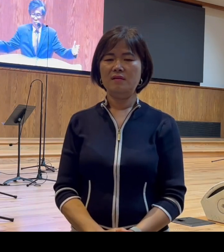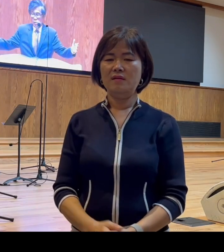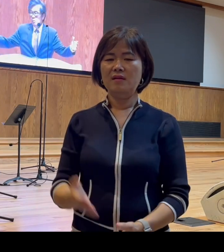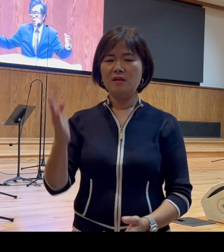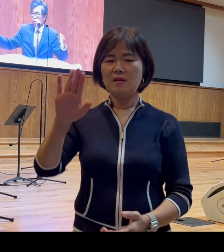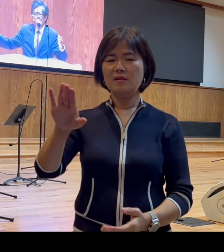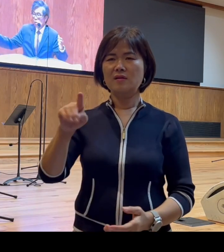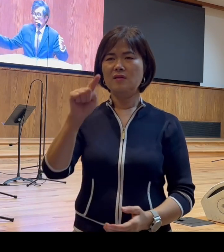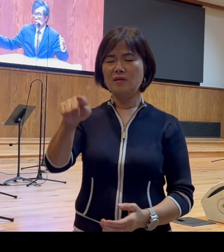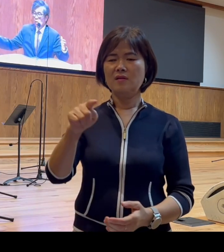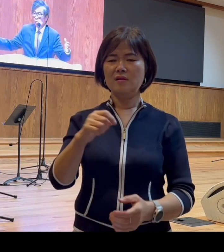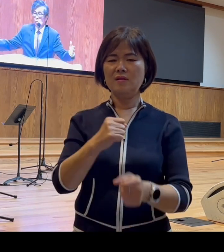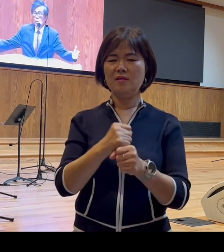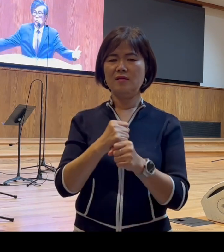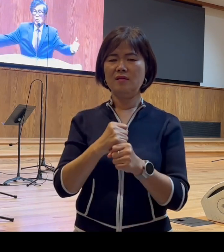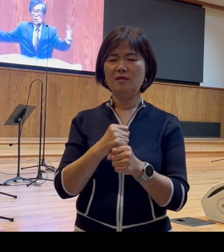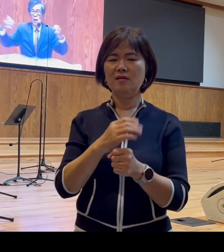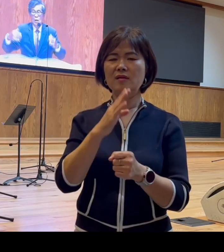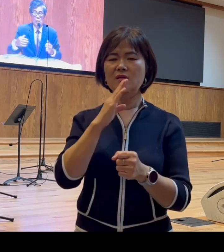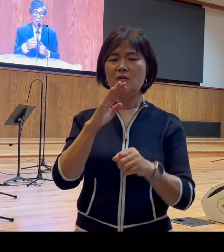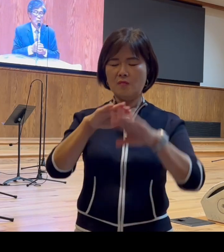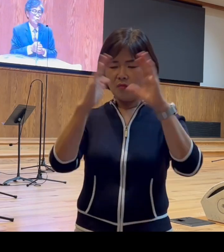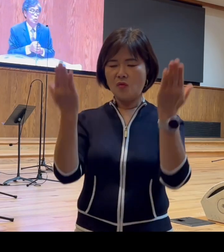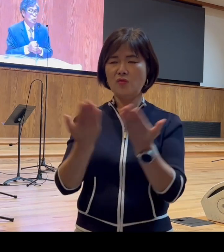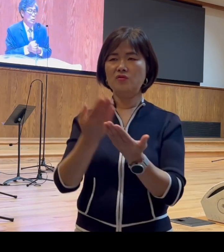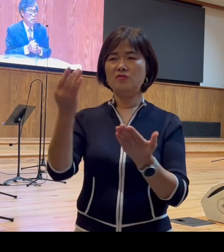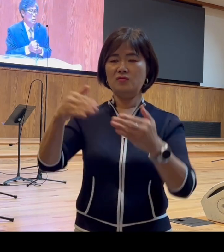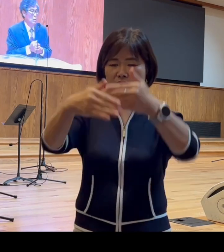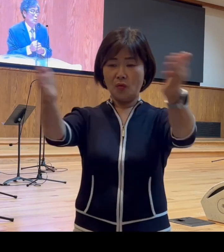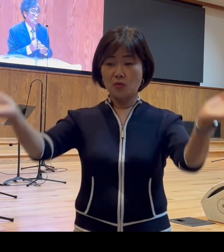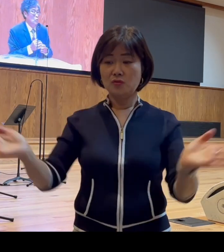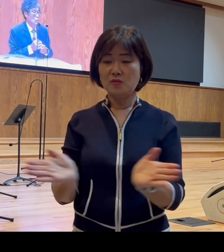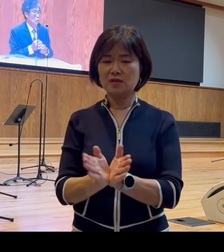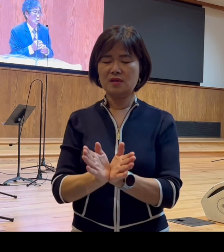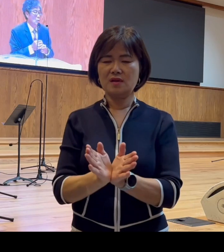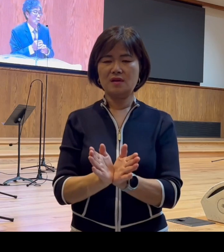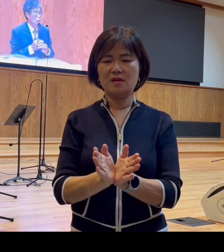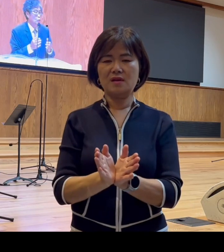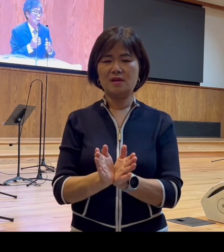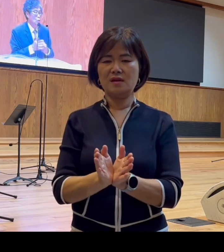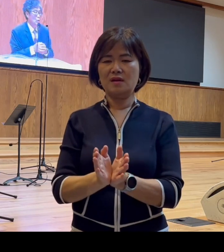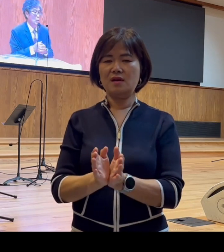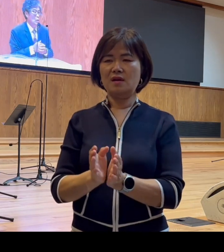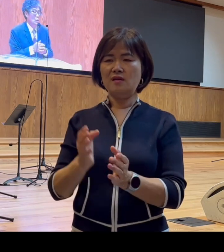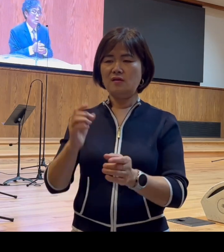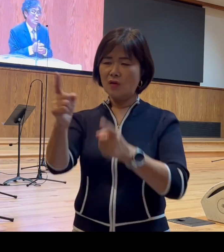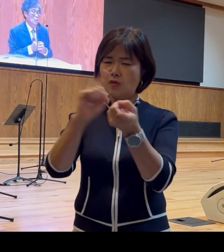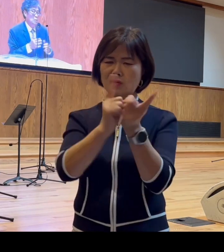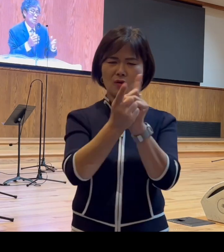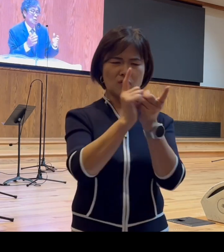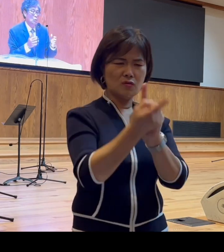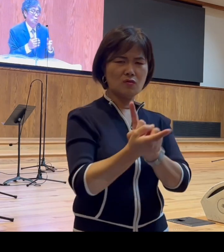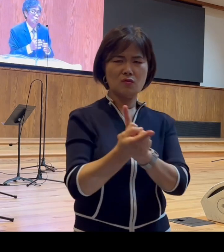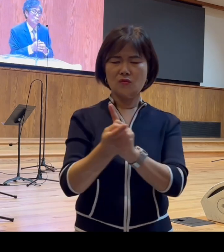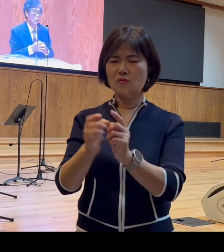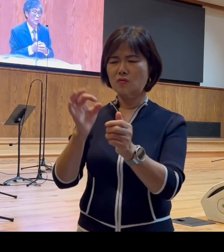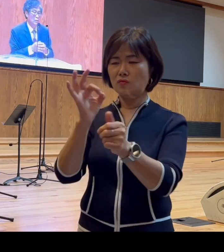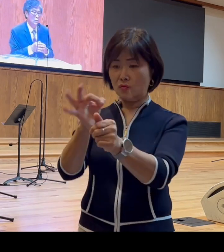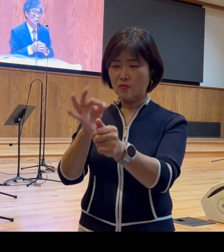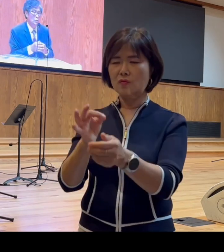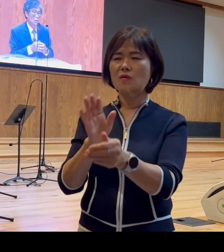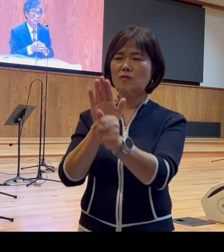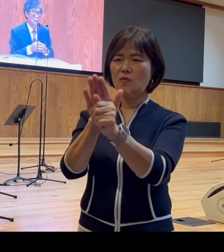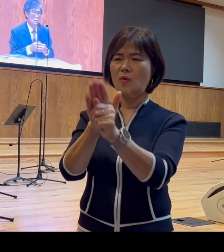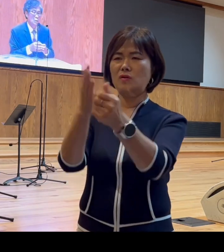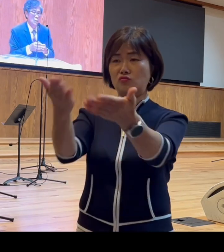그래서 뭐 이만한 규모가 되면 이렇게 다 이렇게 공동체 의식을 가지고 유무상통하는 그런 공동체를